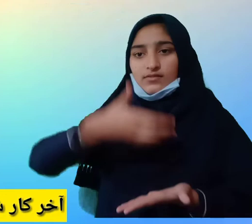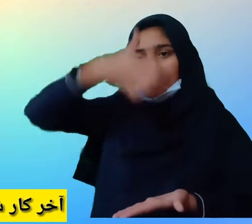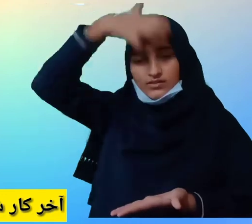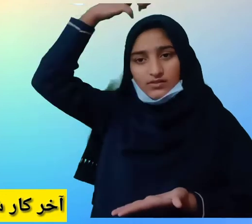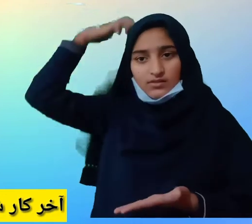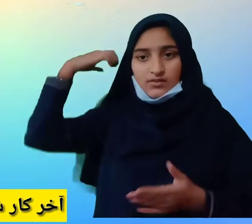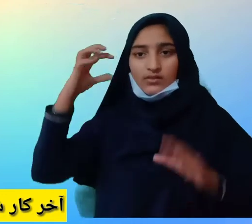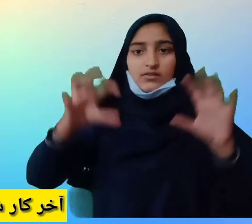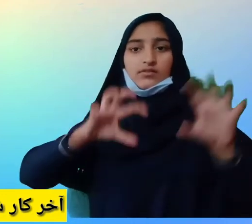शेर